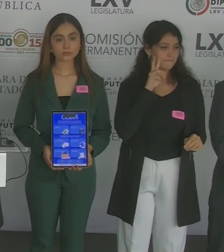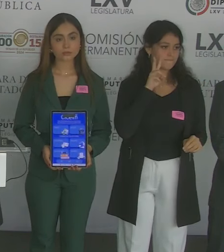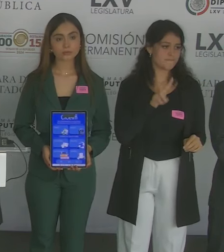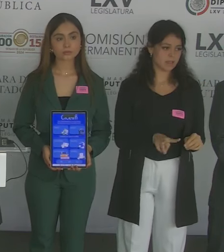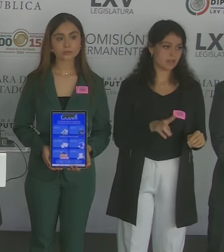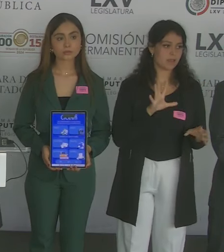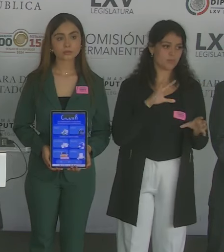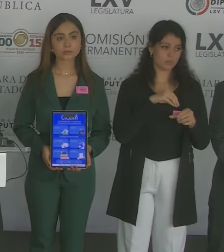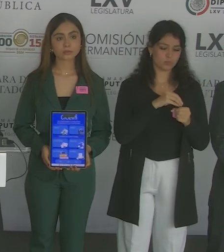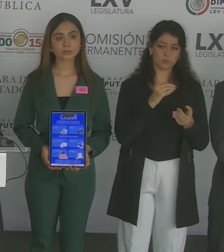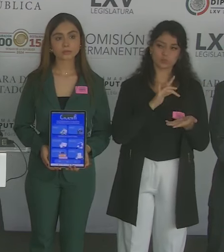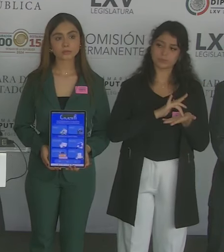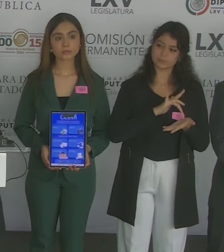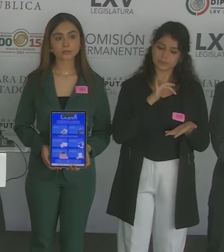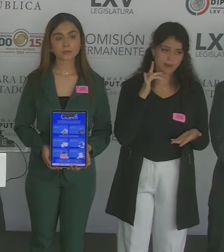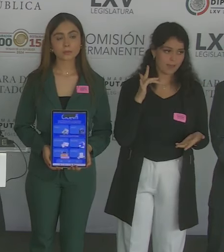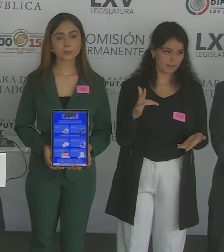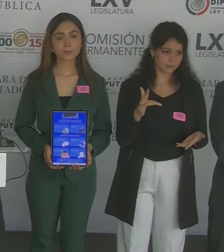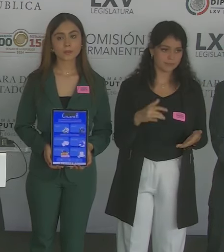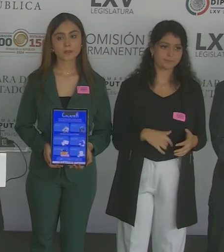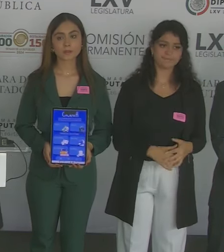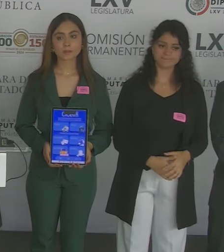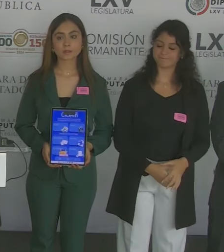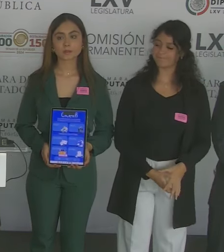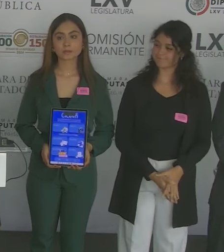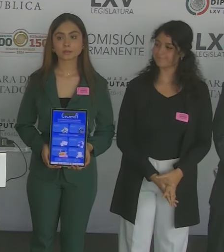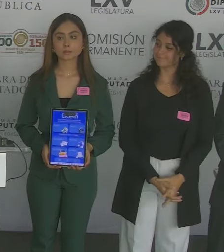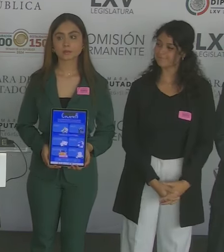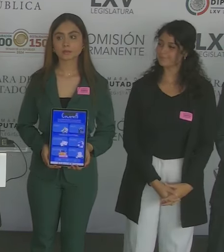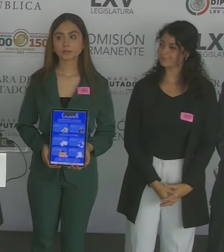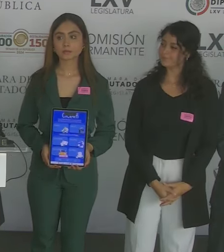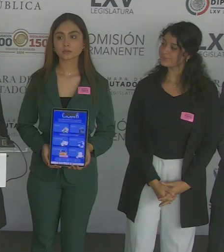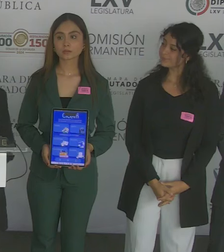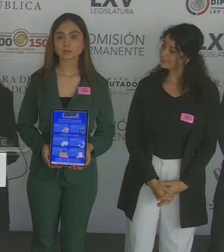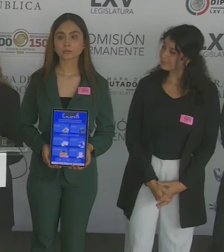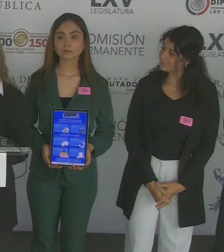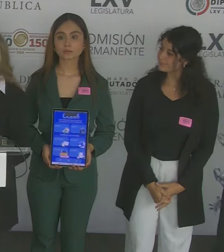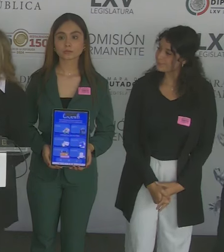muchísimas gracias y cedemos la palabra a nuestros jóvenes